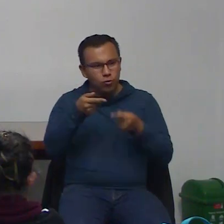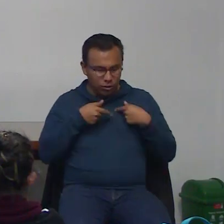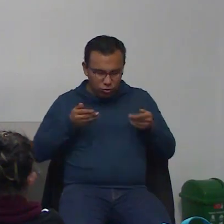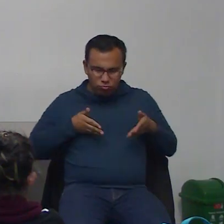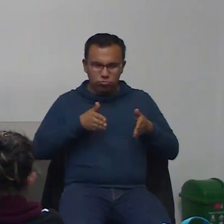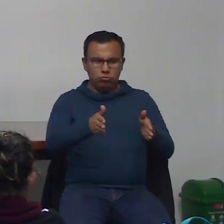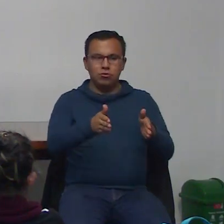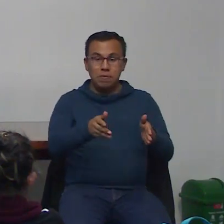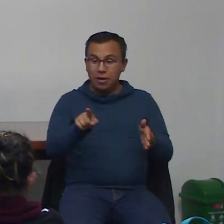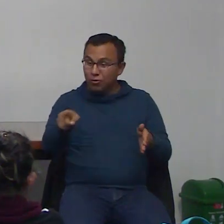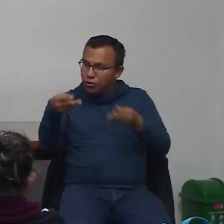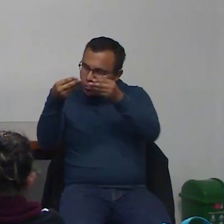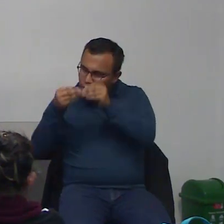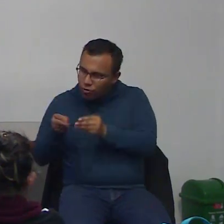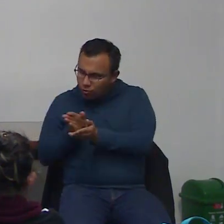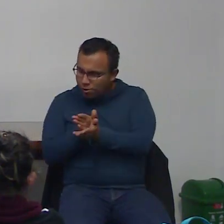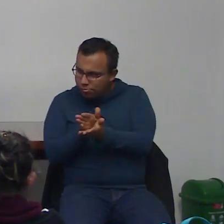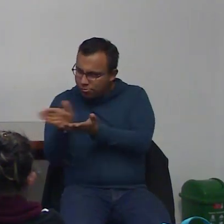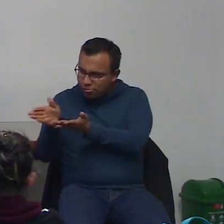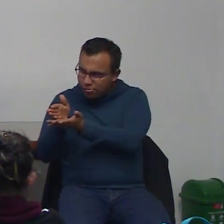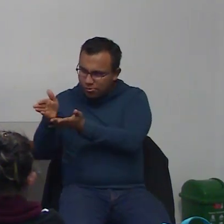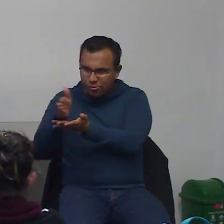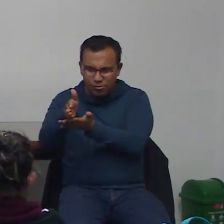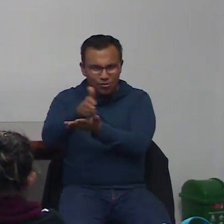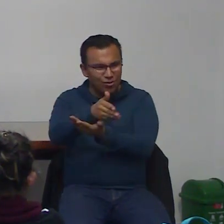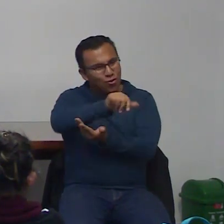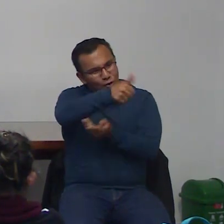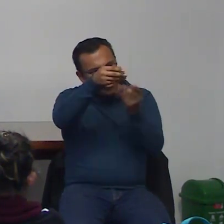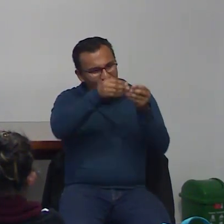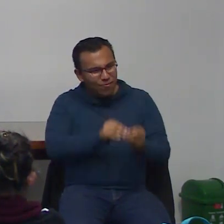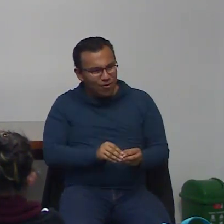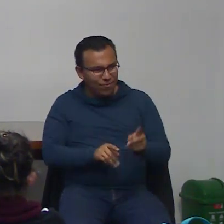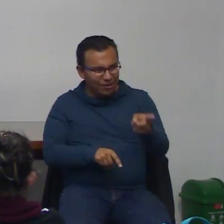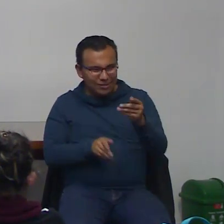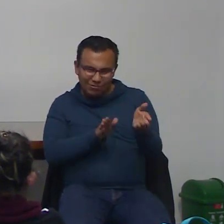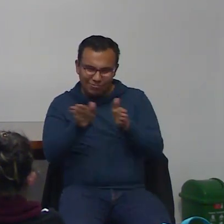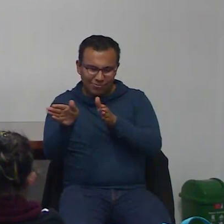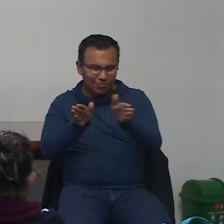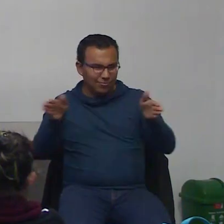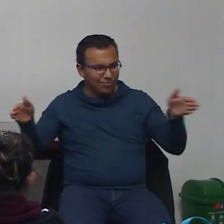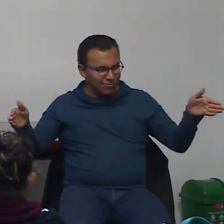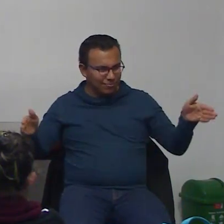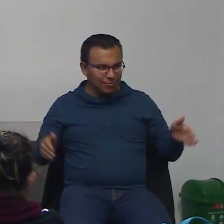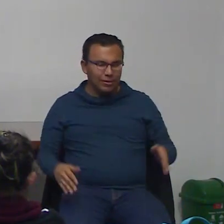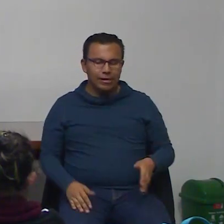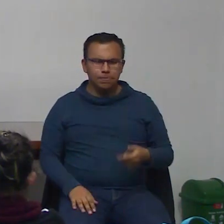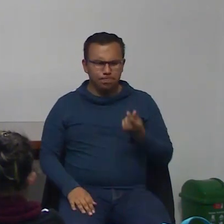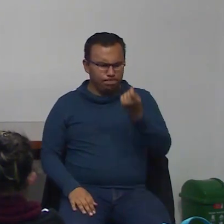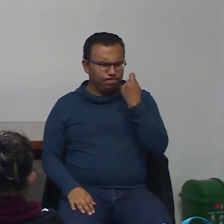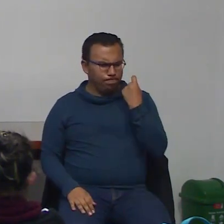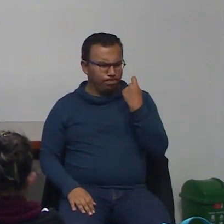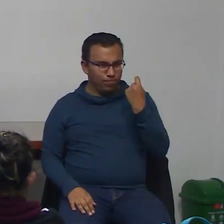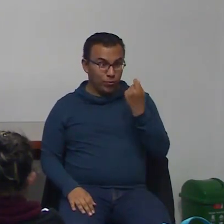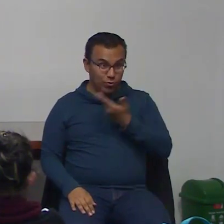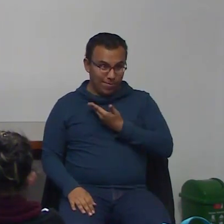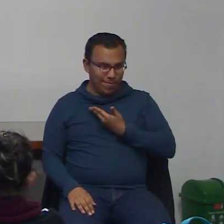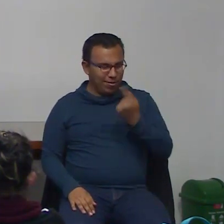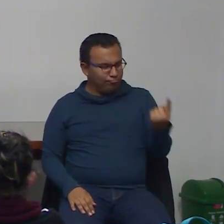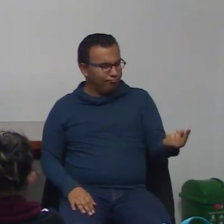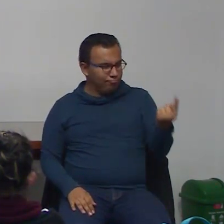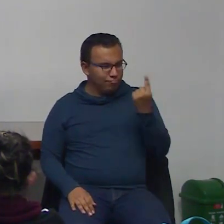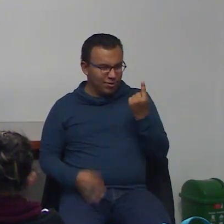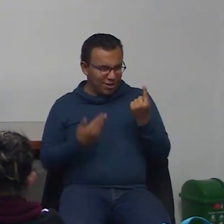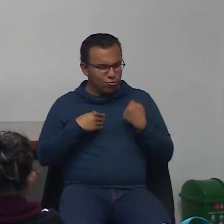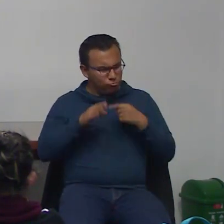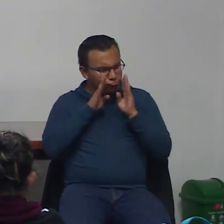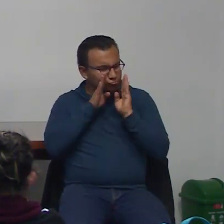como decía jul este seminario de artes Y esto es otra vía y hace poquito una mamá de un chico que